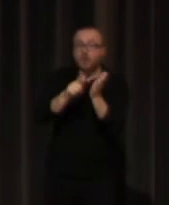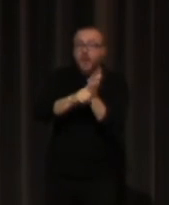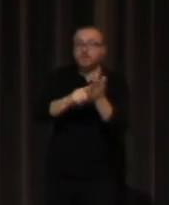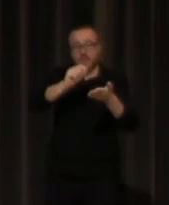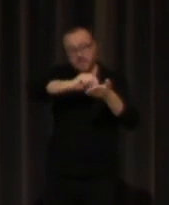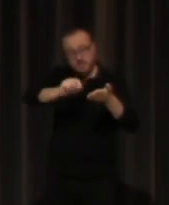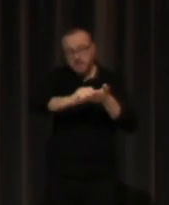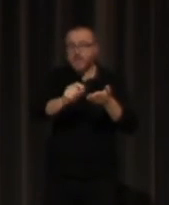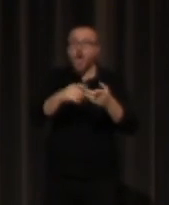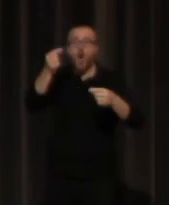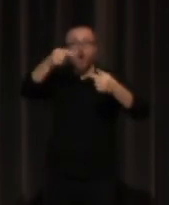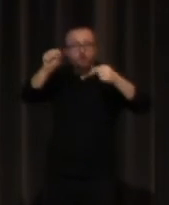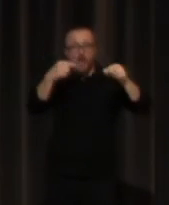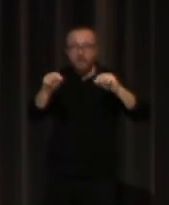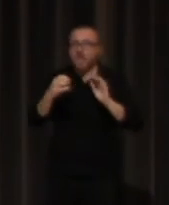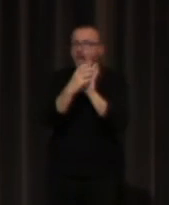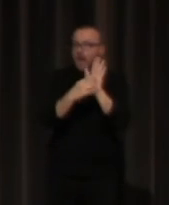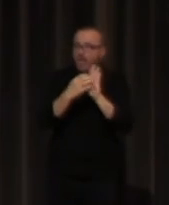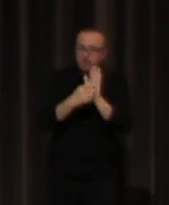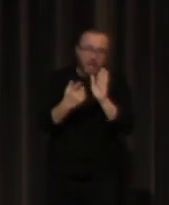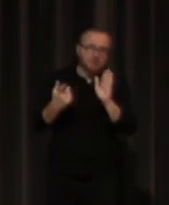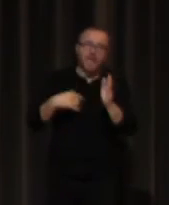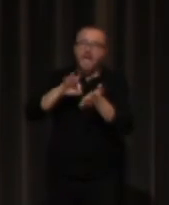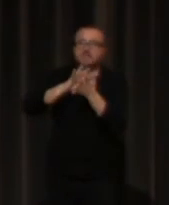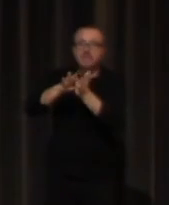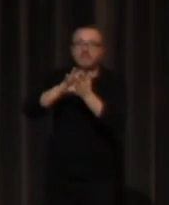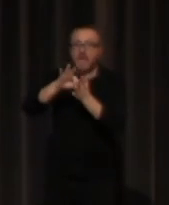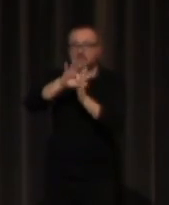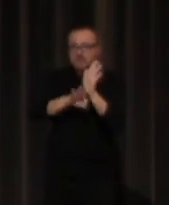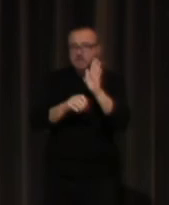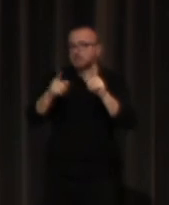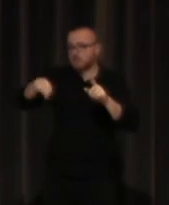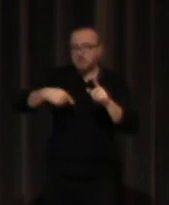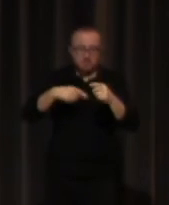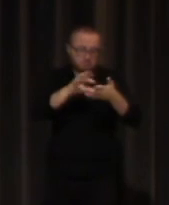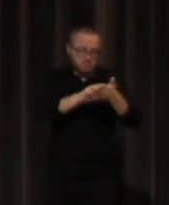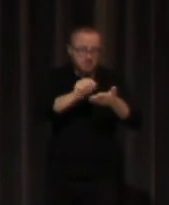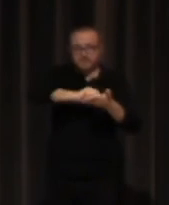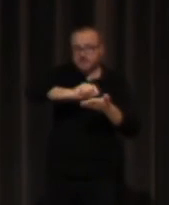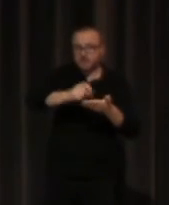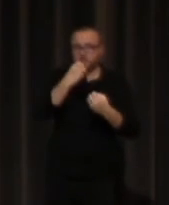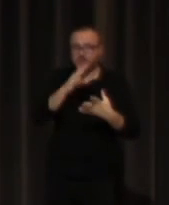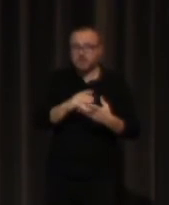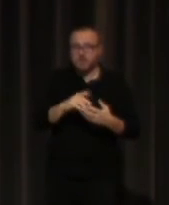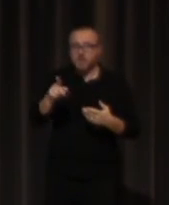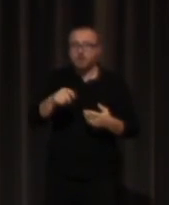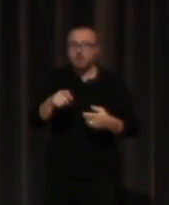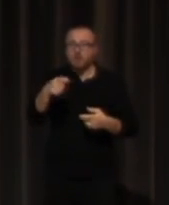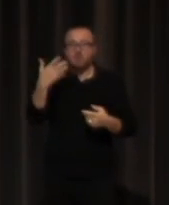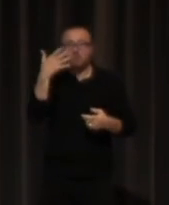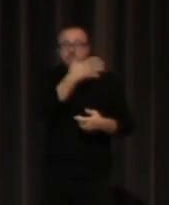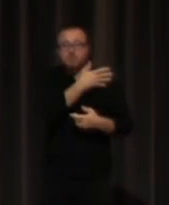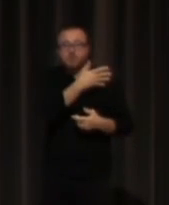classe d'ortografia, de gramàtica, aprenem sintaxi, cap problema. No ens preguntem mai què ha estat